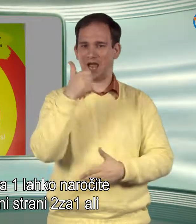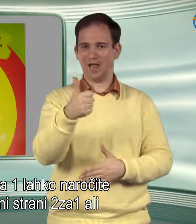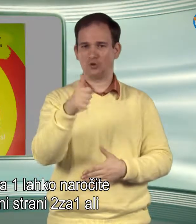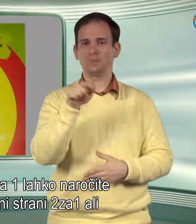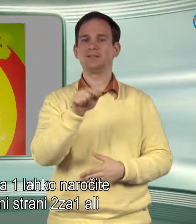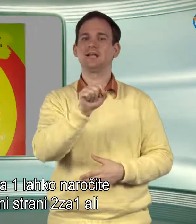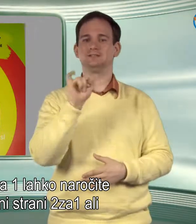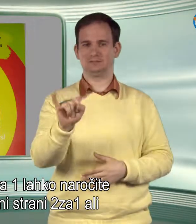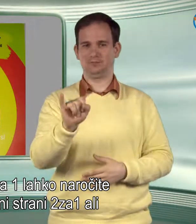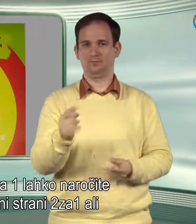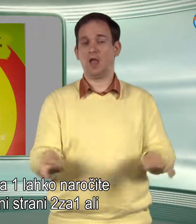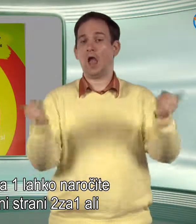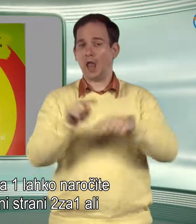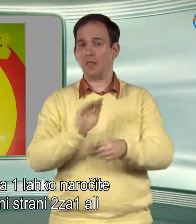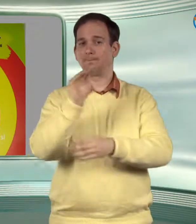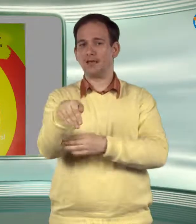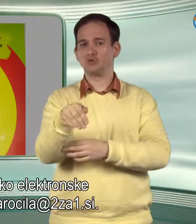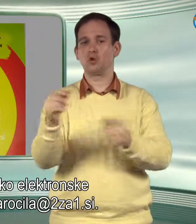2za1.si ali pa preko elektronske pošte